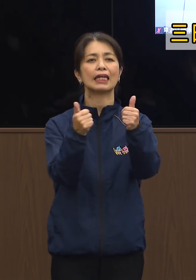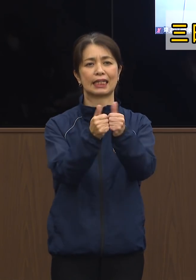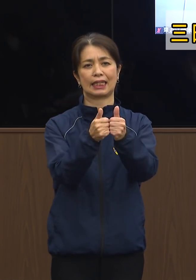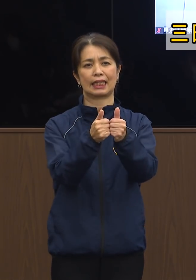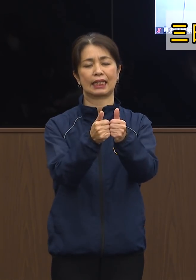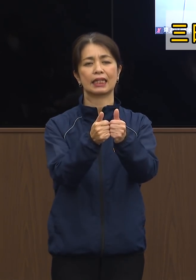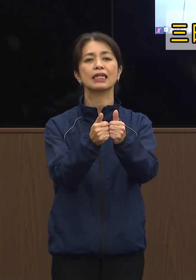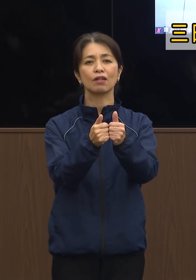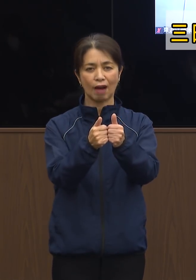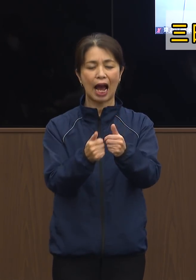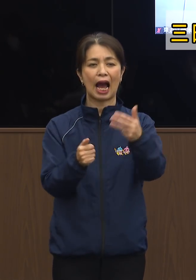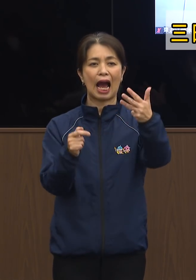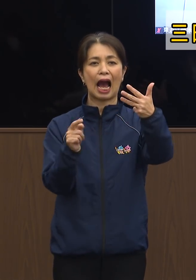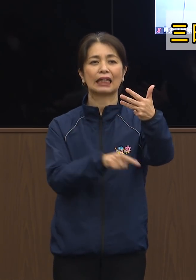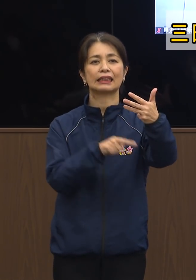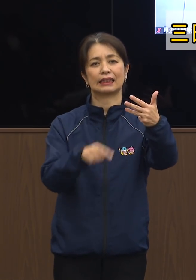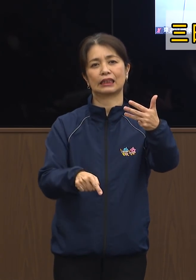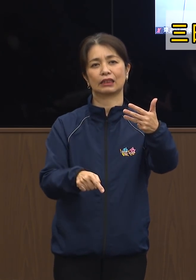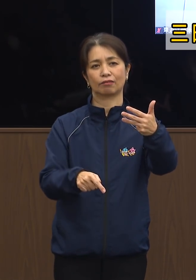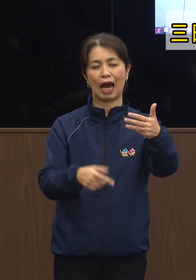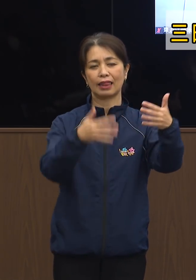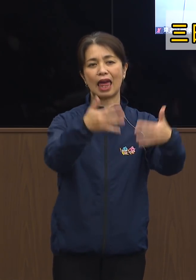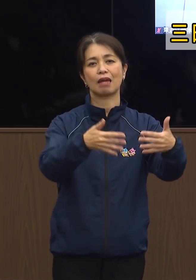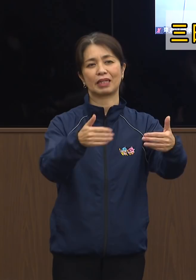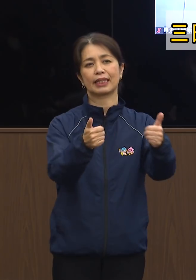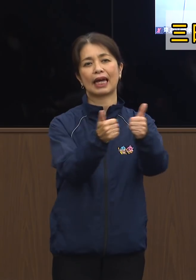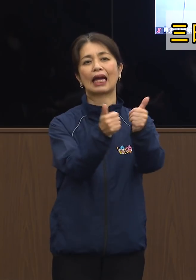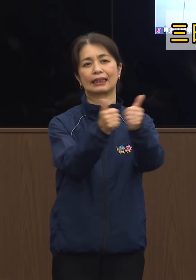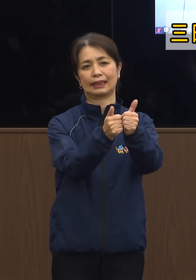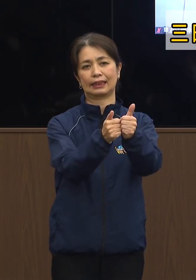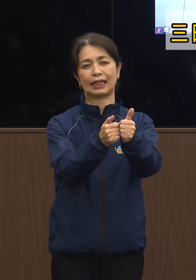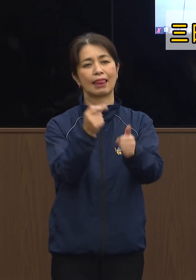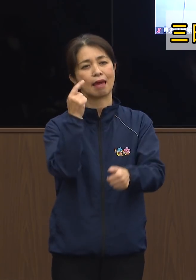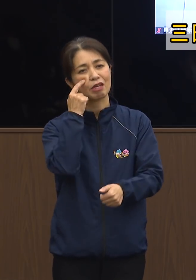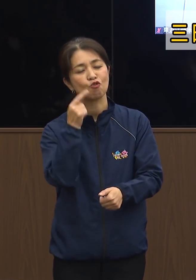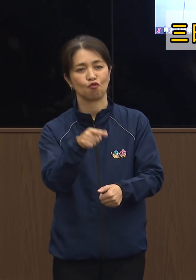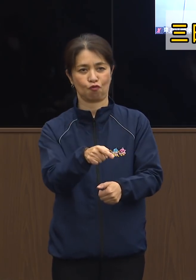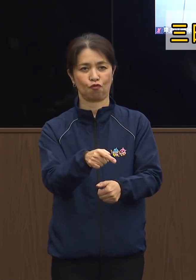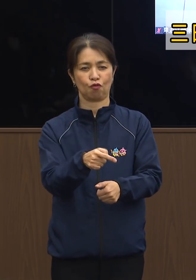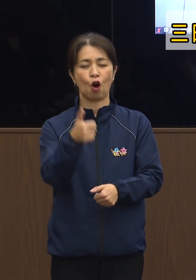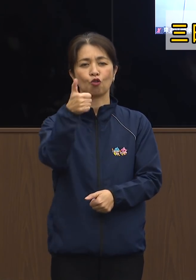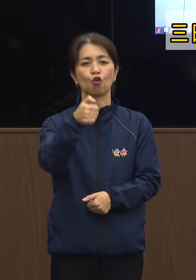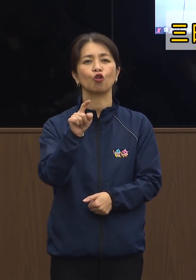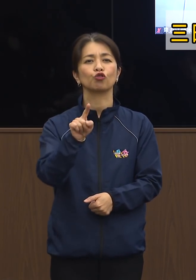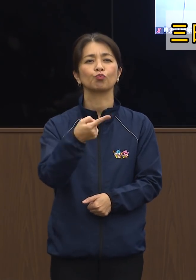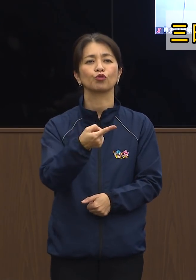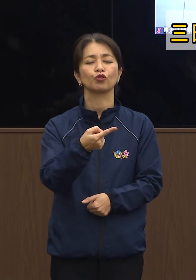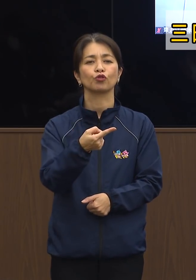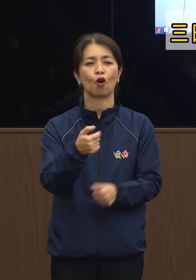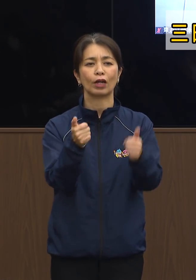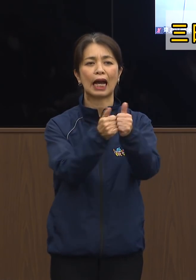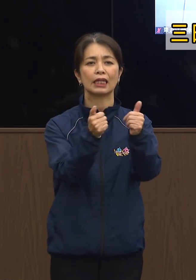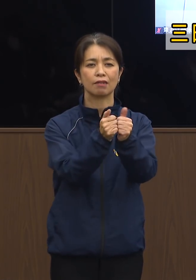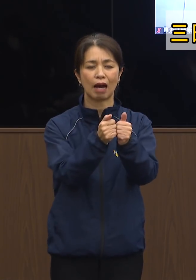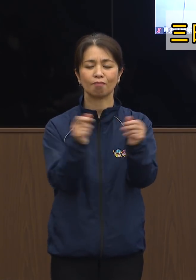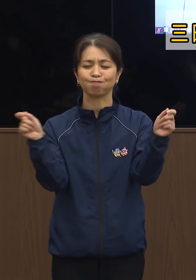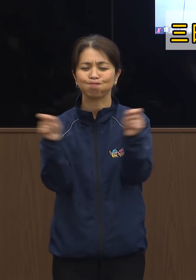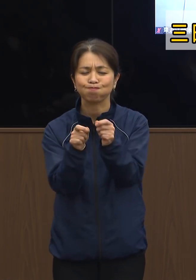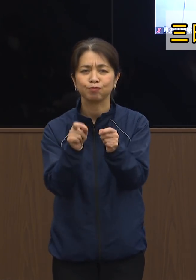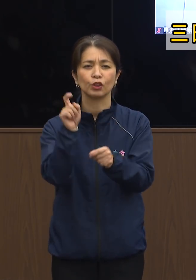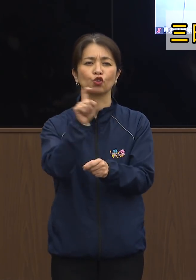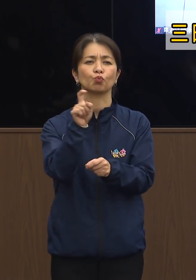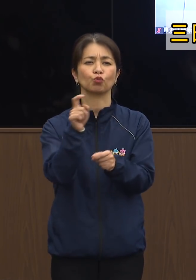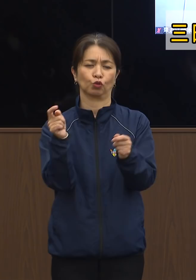人はテレビ会議で、臨もうと、50分の会議は10分にしよう、